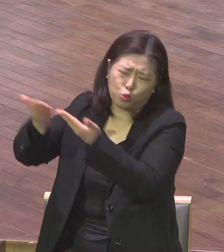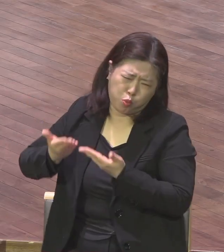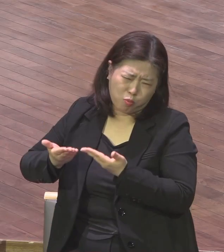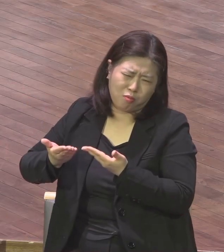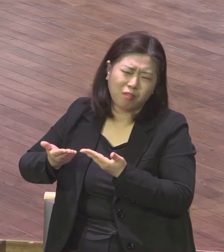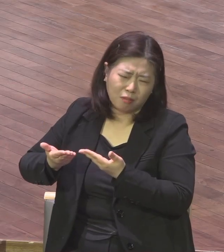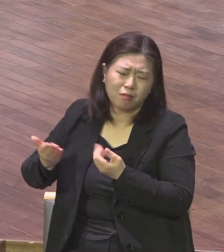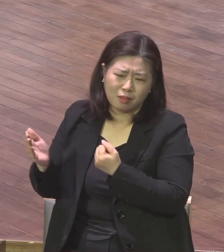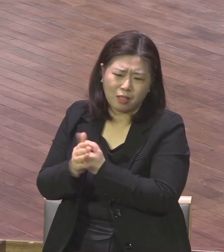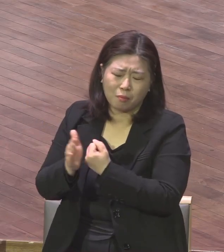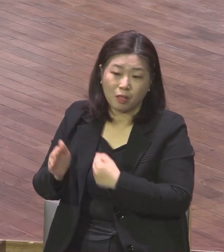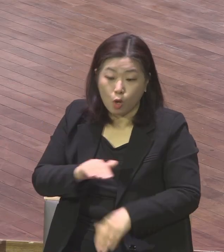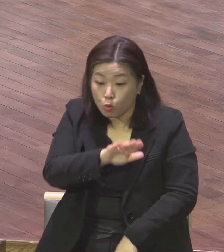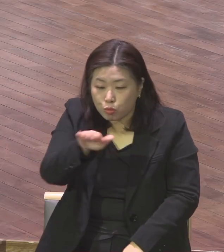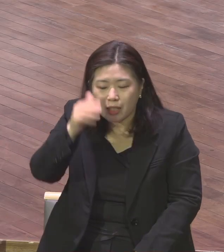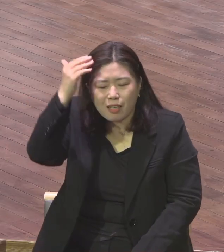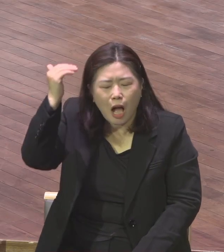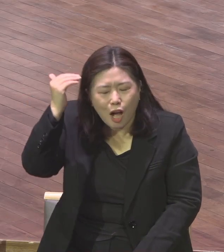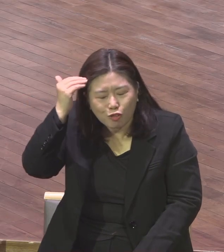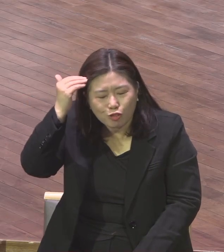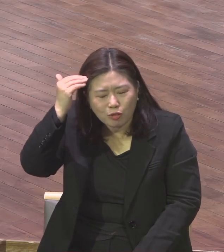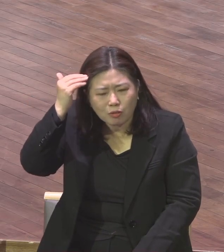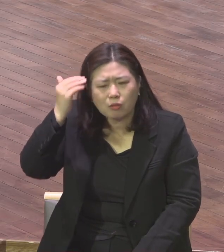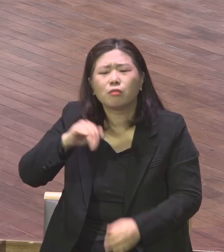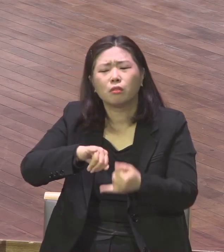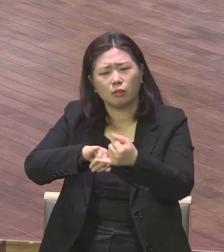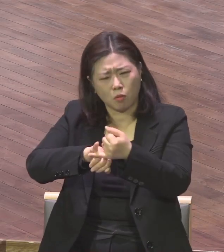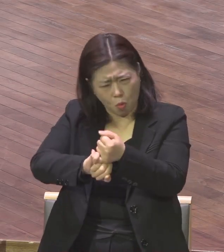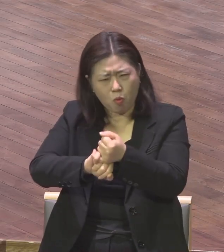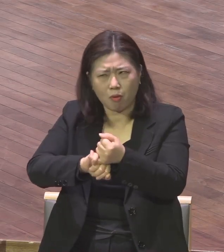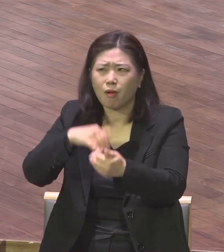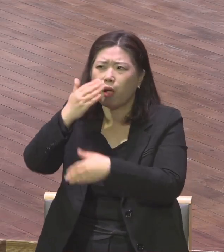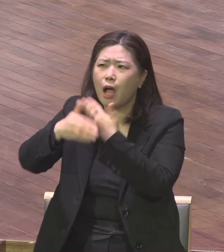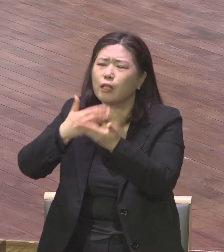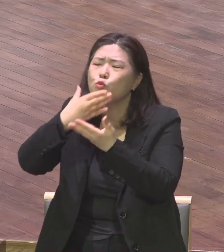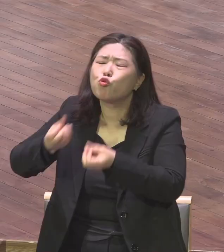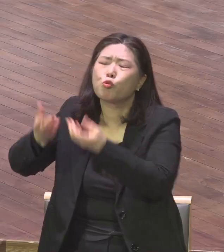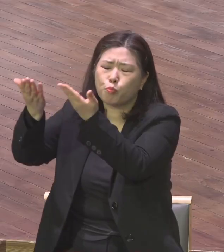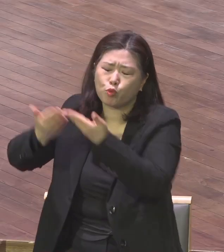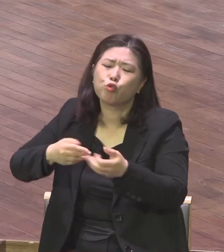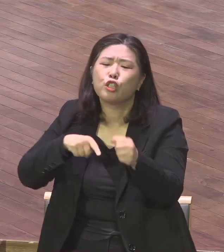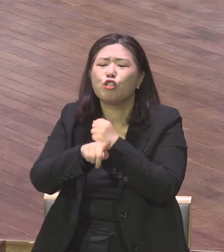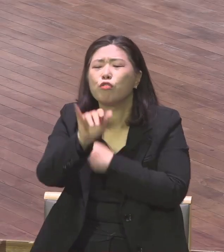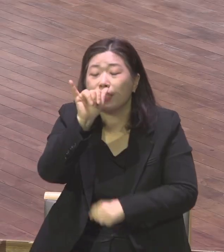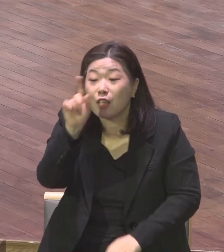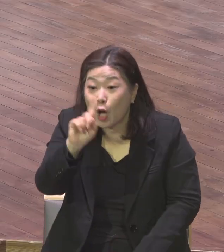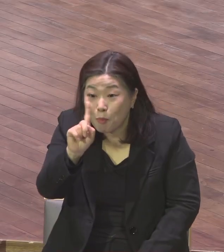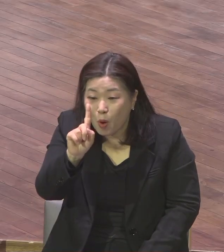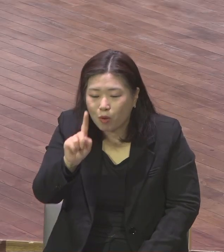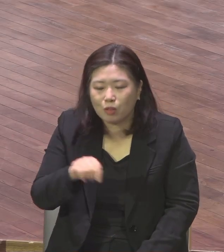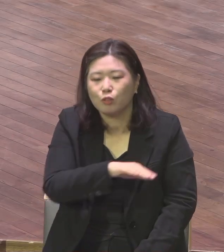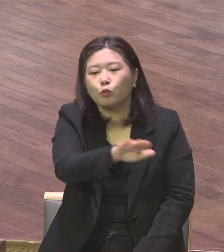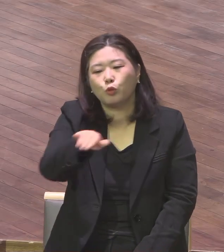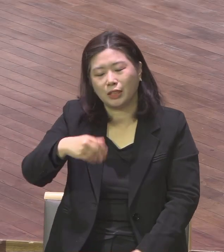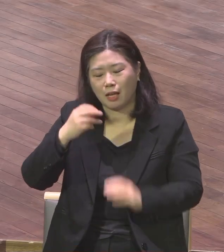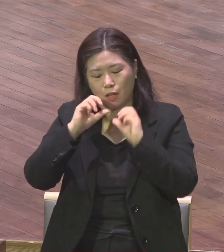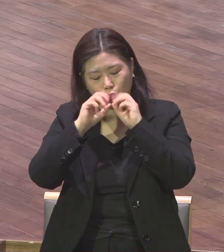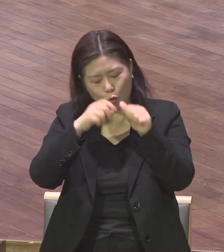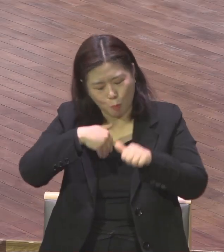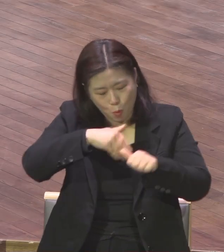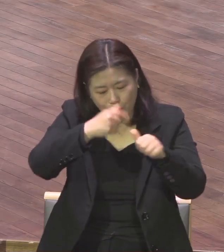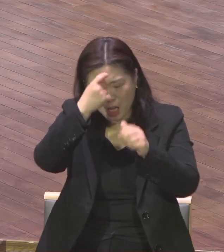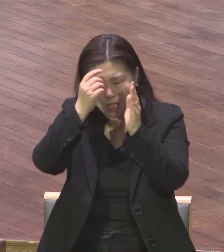때문에. 기도하는 하나님의 사람들이 있기 때문에 절대로 이 나라 마음대로 지 마음대로 못한다.